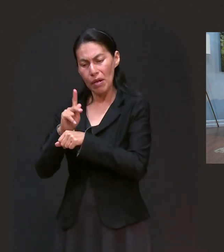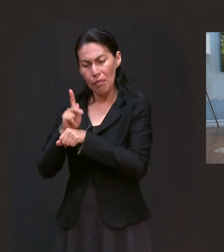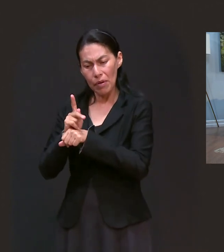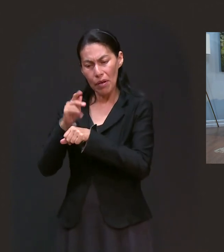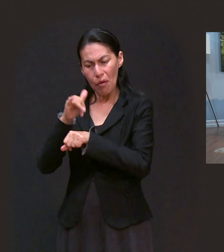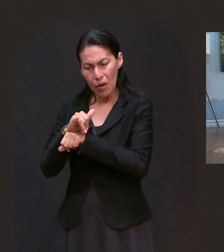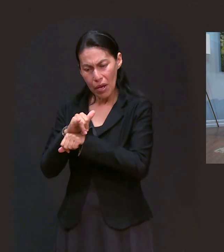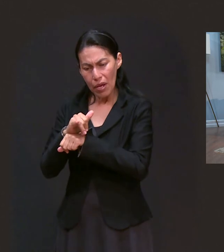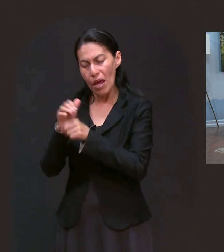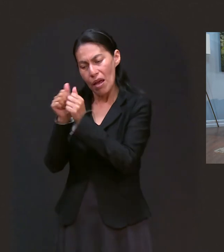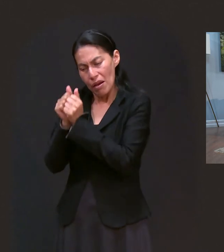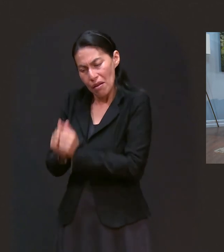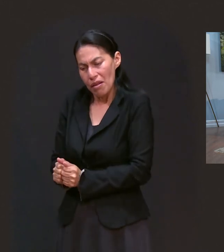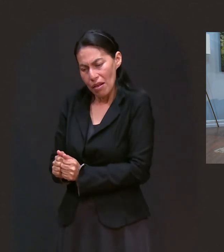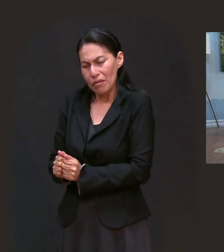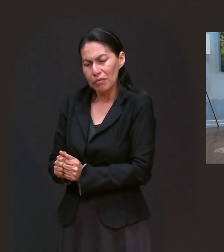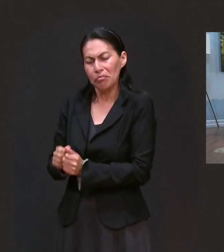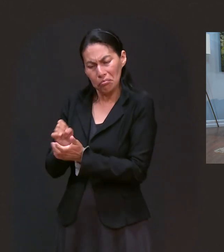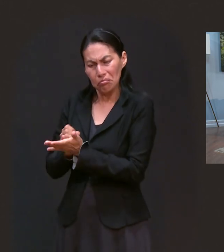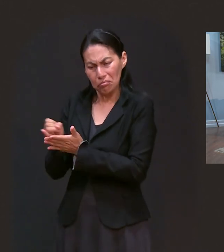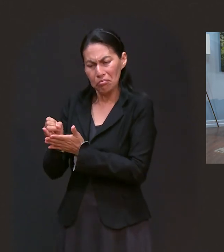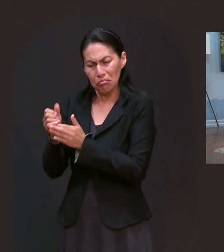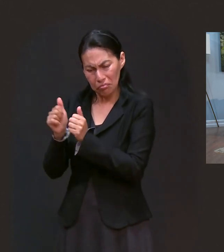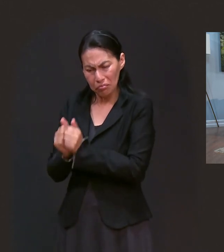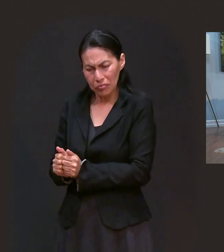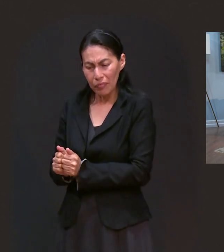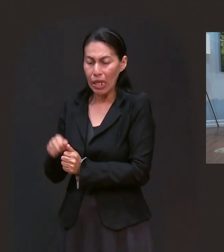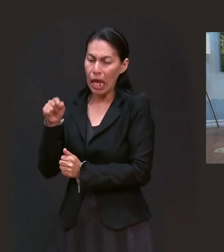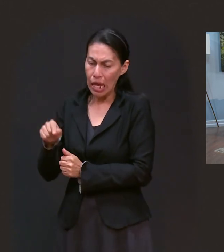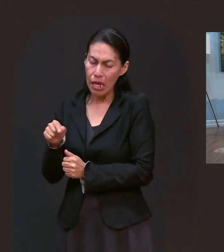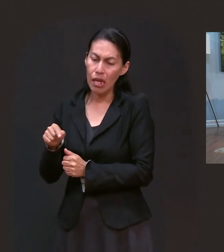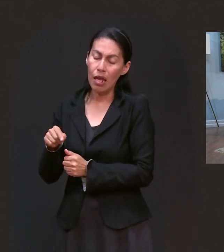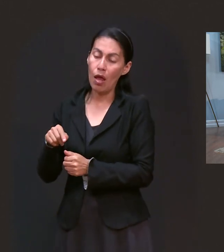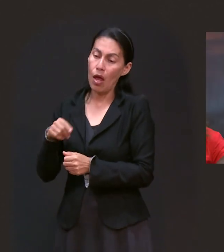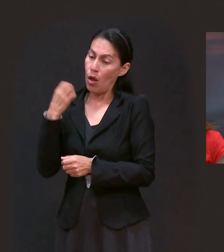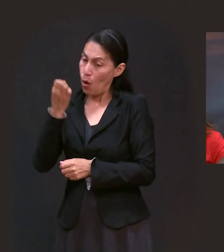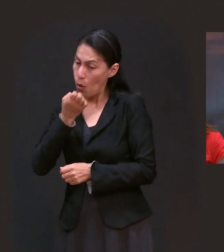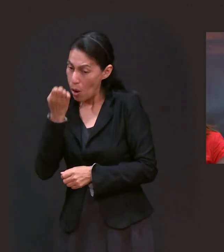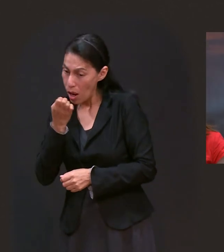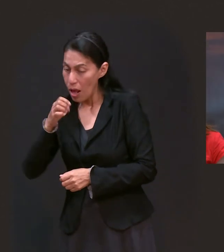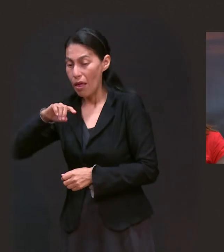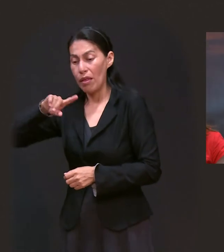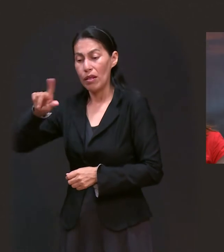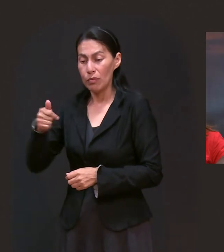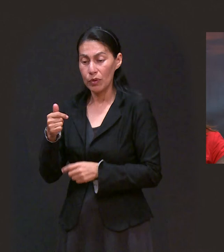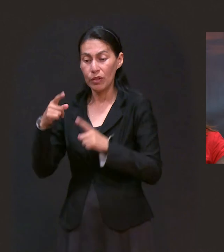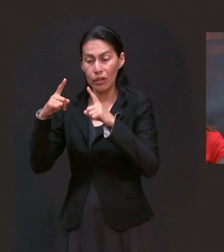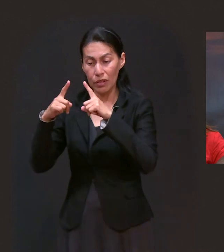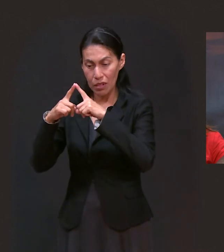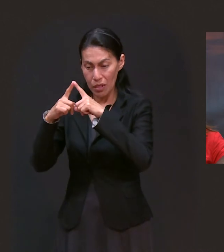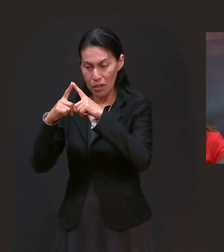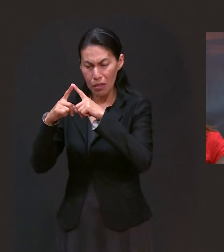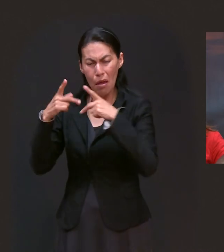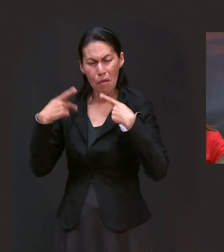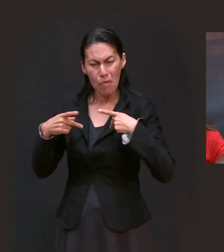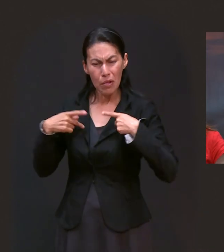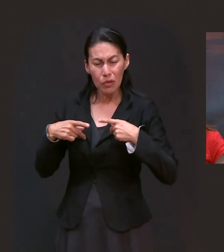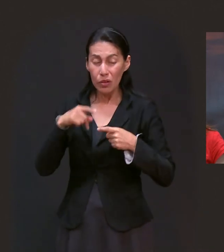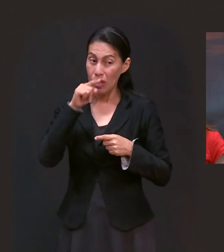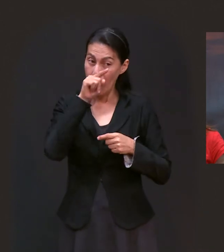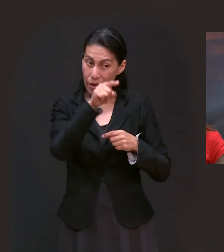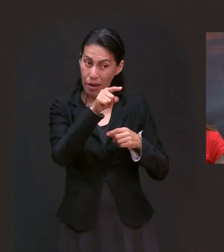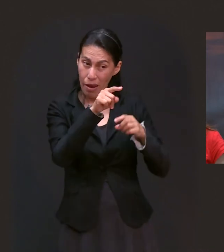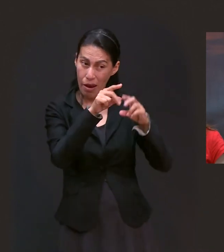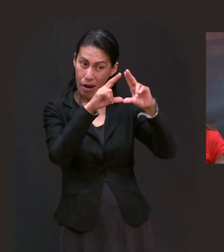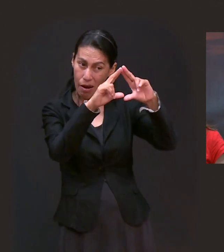decidió quedarse allí entonces se formó a través de esa escuela una iglesia también y